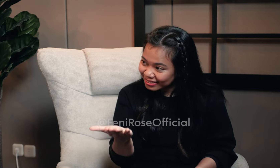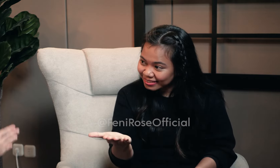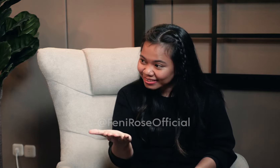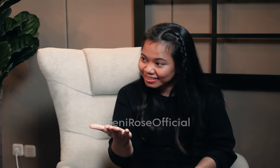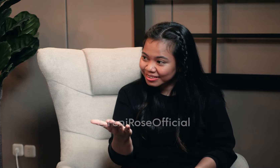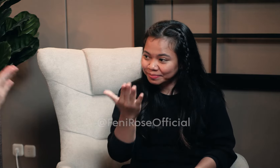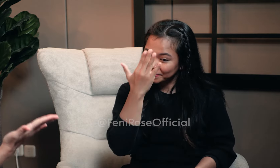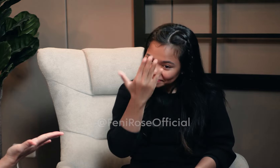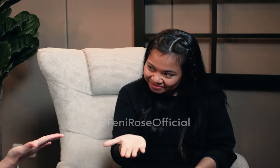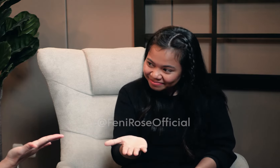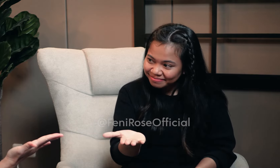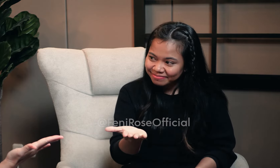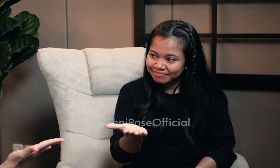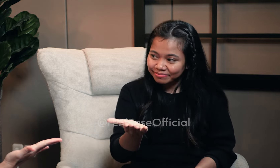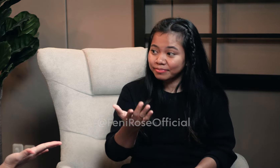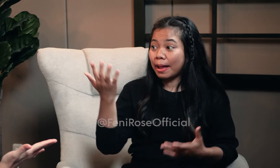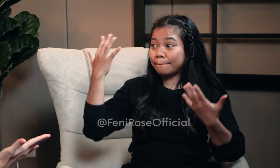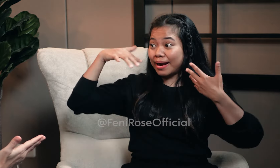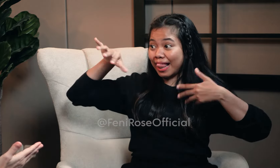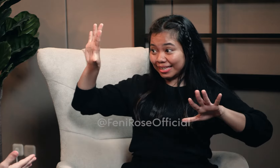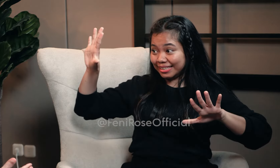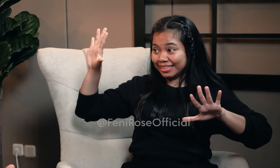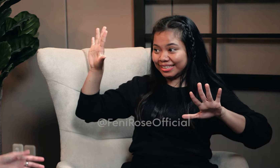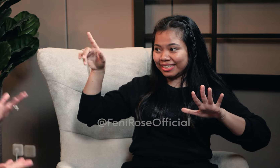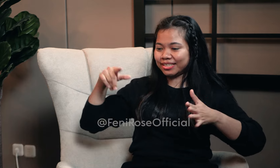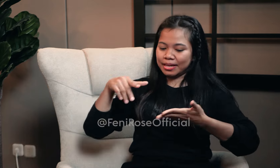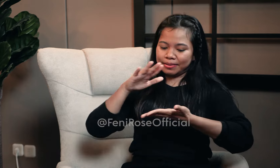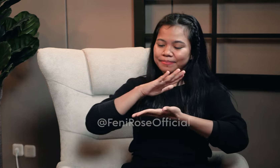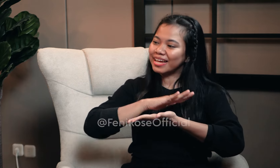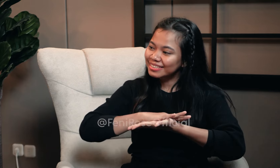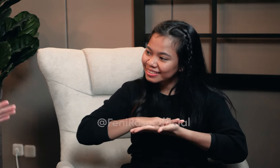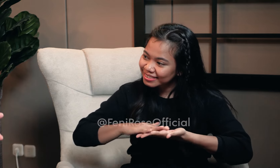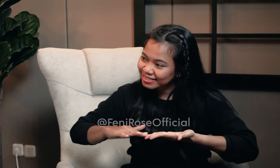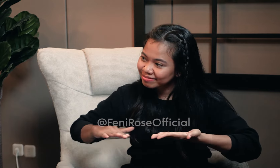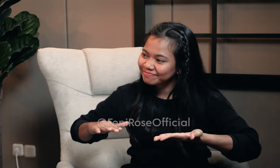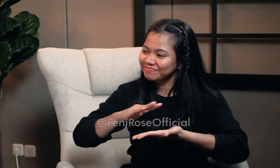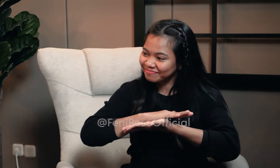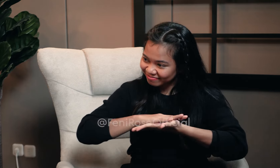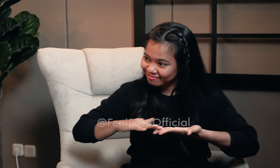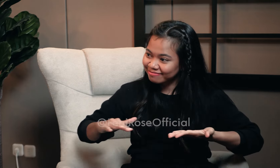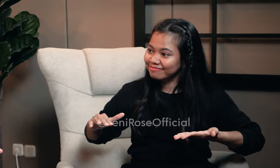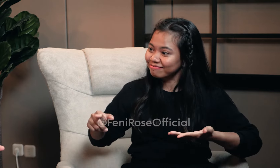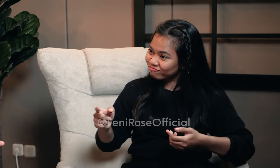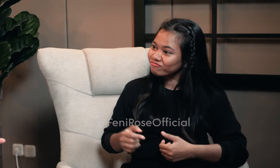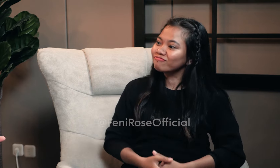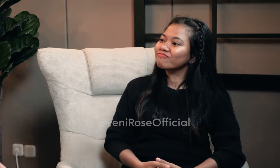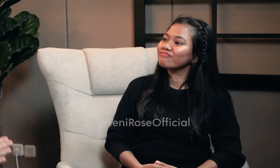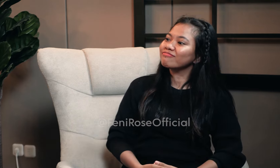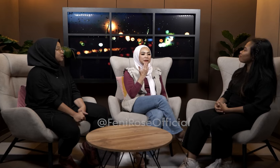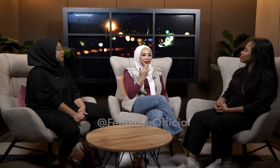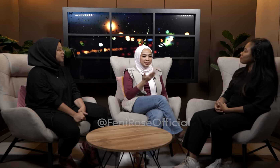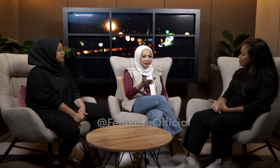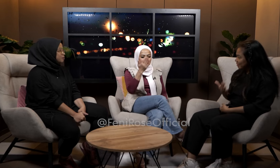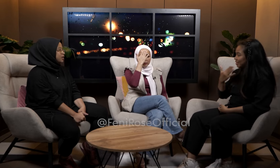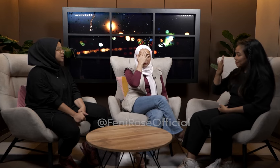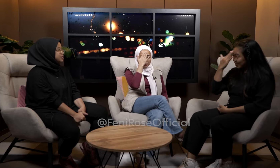Barat terima kasih Heeh Bali Bali seperti ini terima kasihya isyaratnya terima kasih Oh jadi ada terima kasih